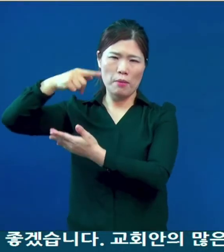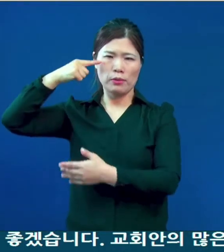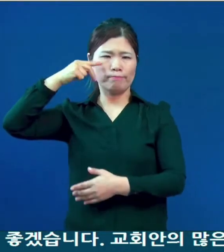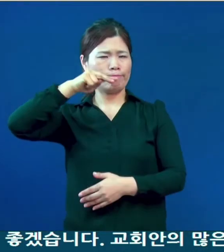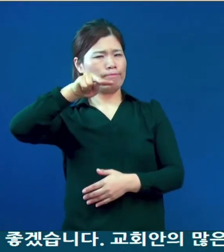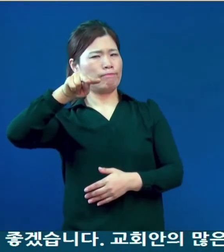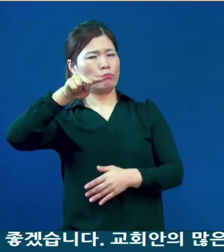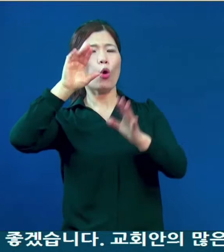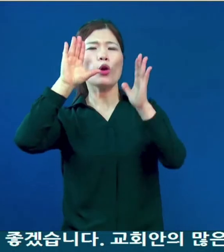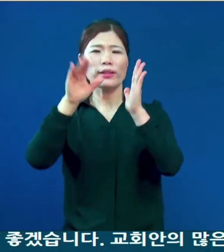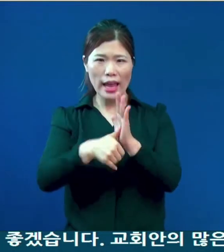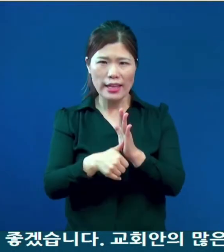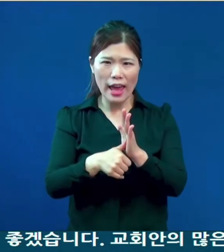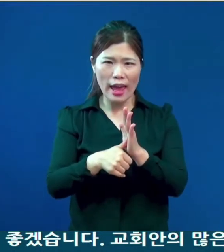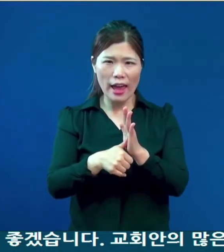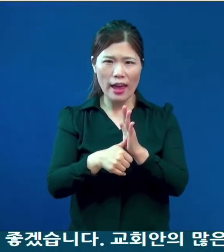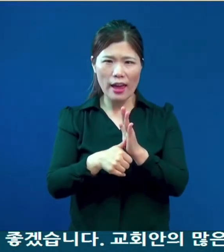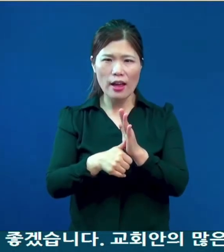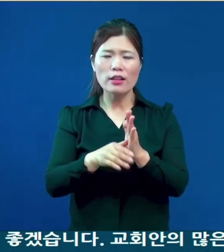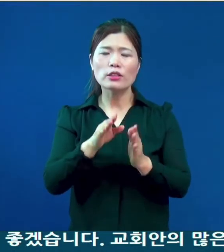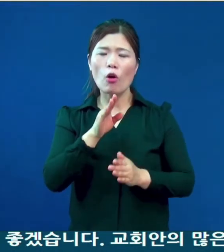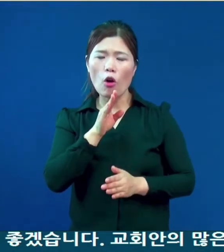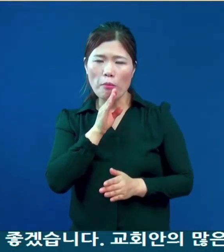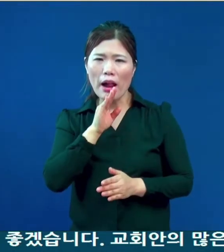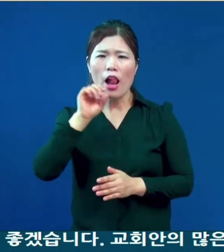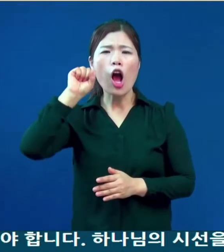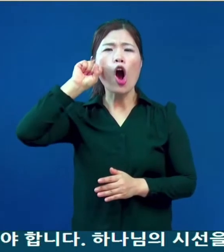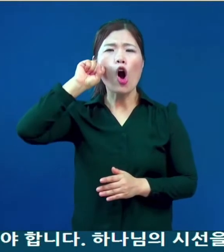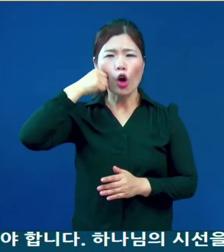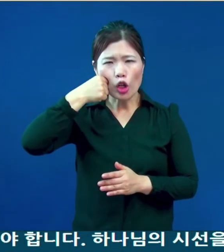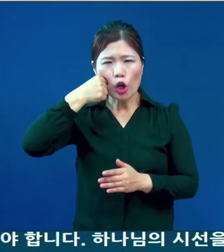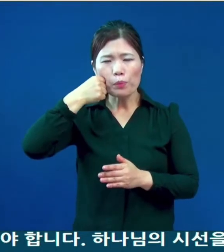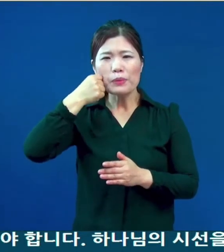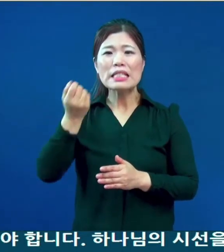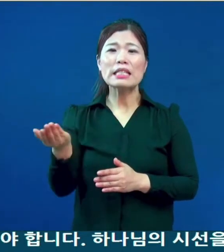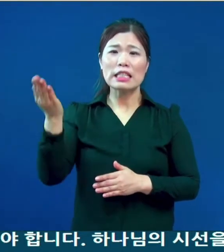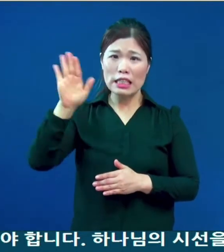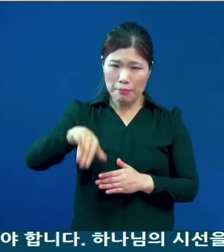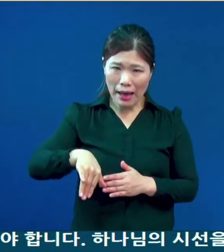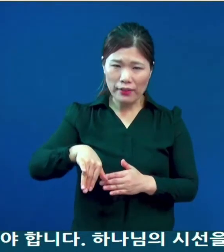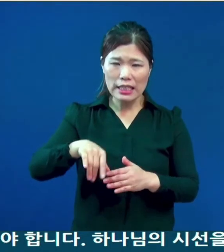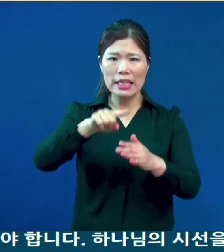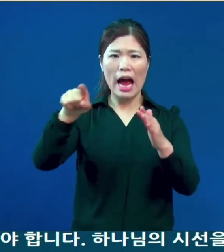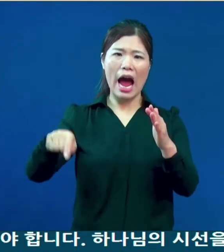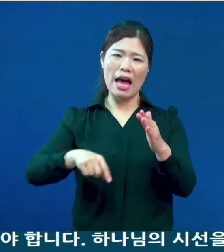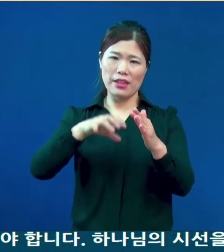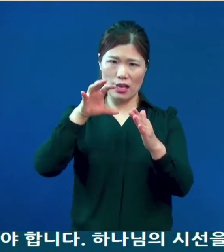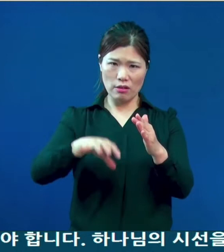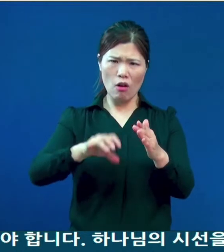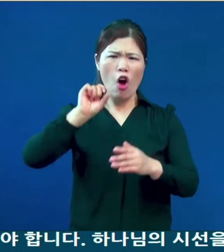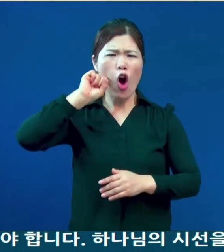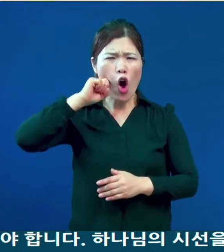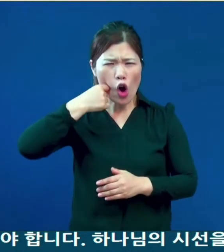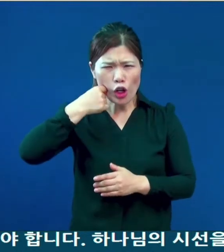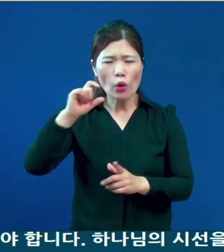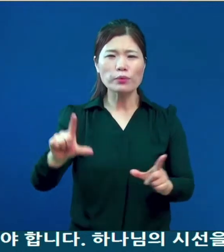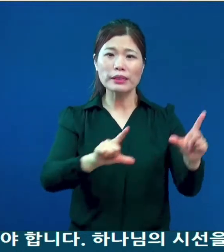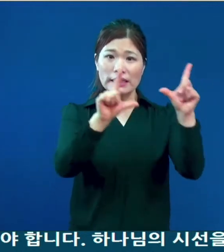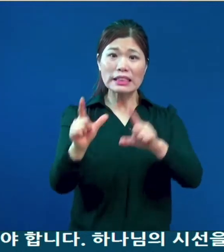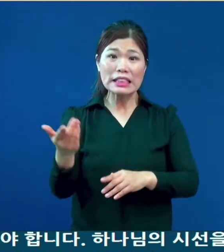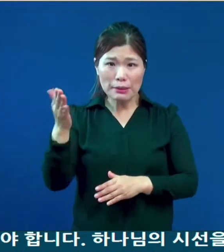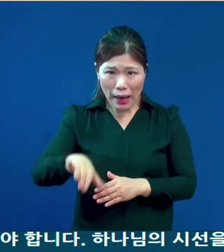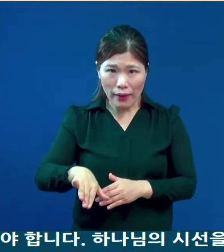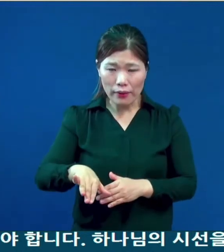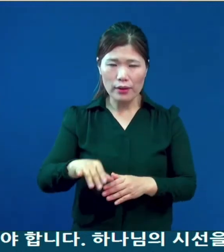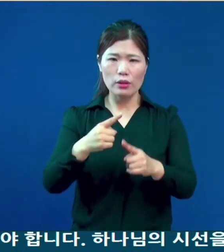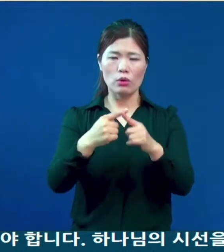때에 우리는 어려움 중에도 발견하지 않고 그 어려운 시기를 보내는 동안 더욱더 교회가